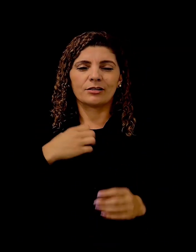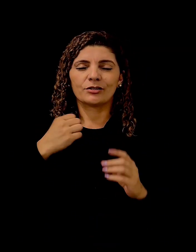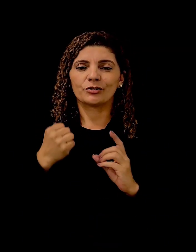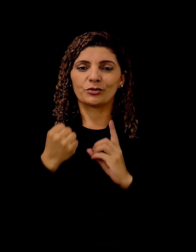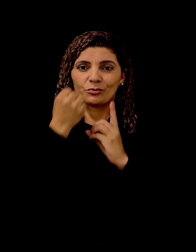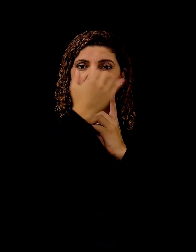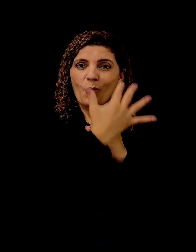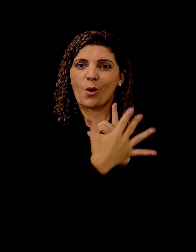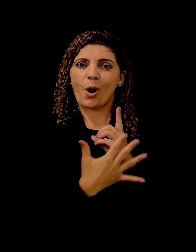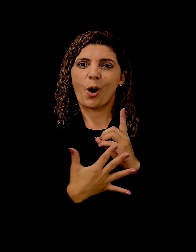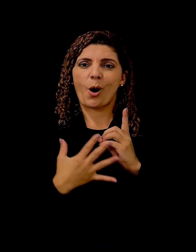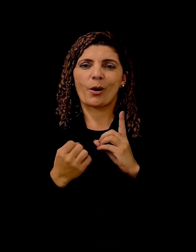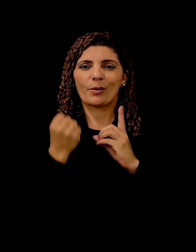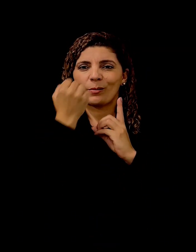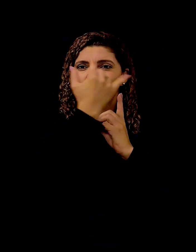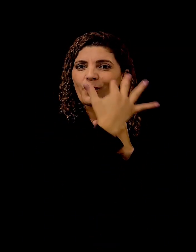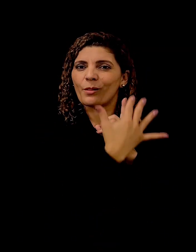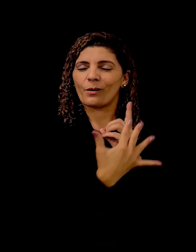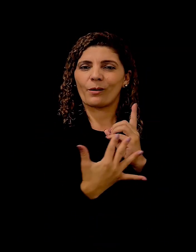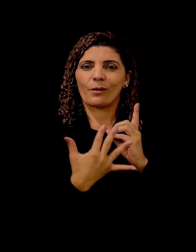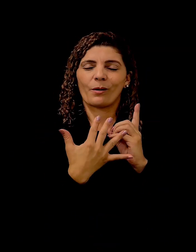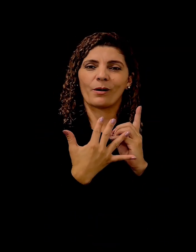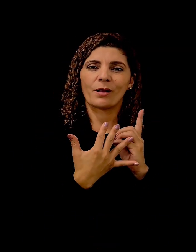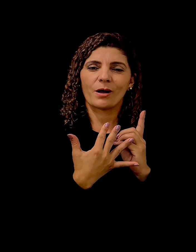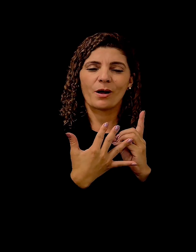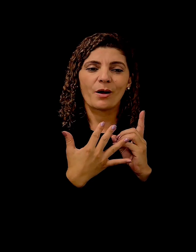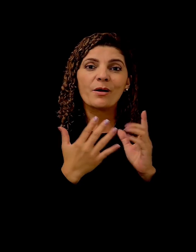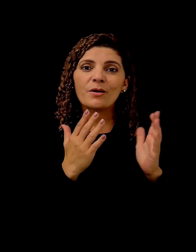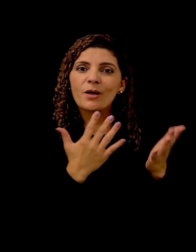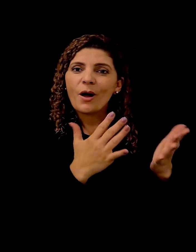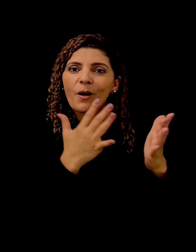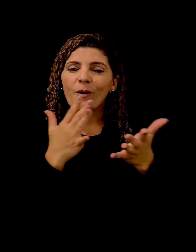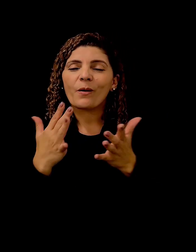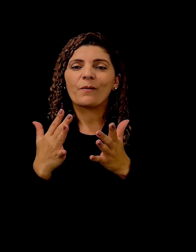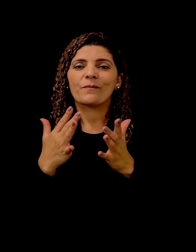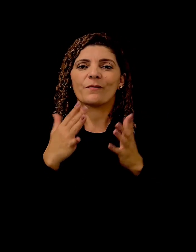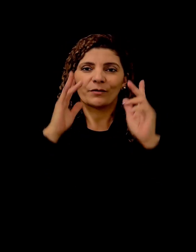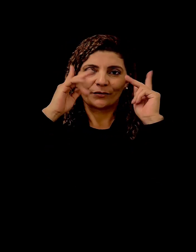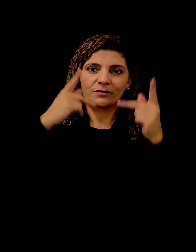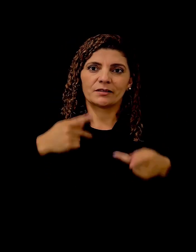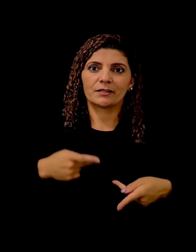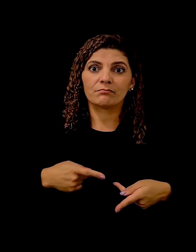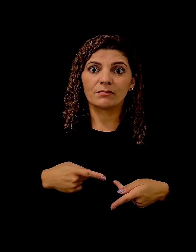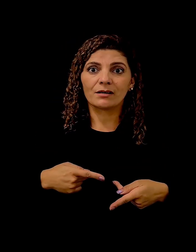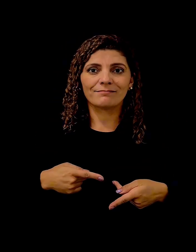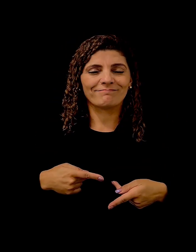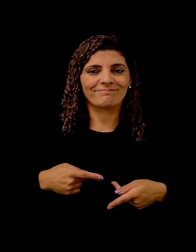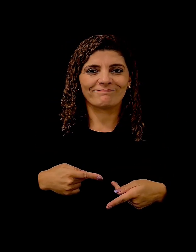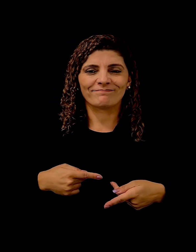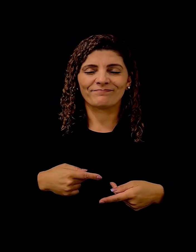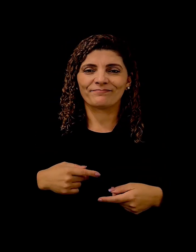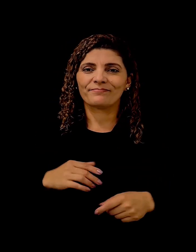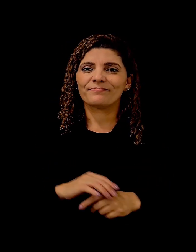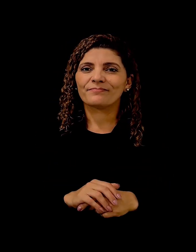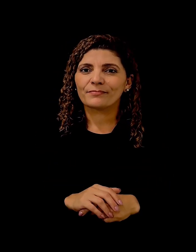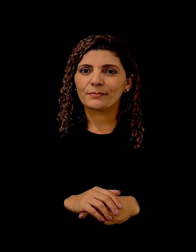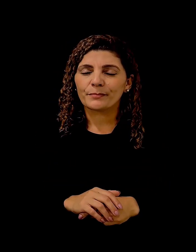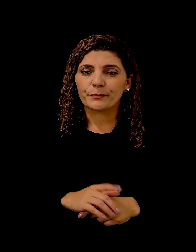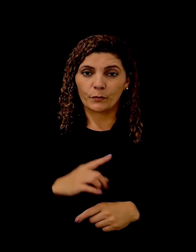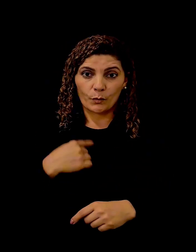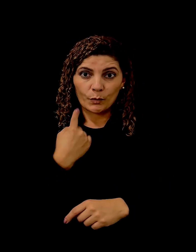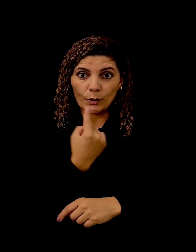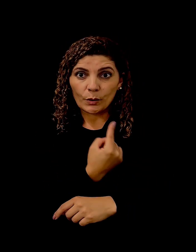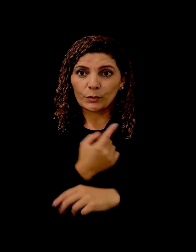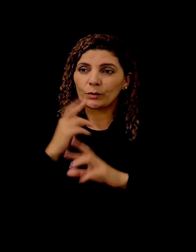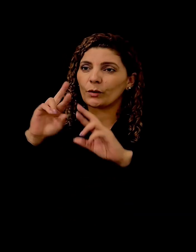recebendo a recompensa, que é o louvor dos homens. Mas nós não servimos, quando nós estamos no reino